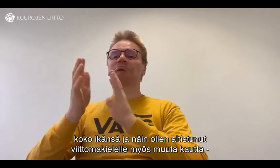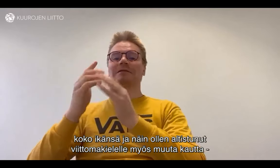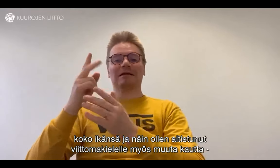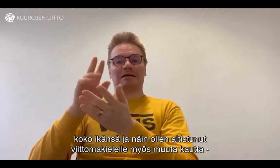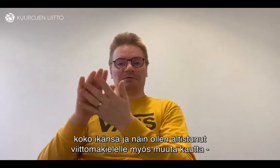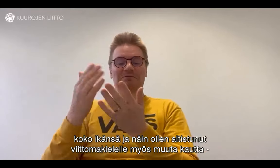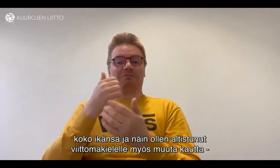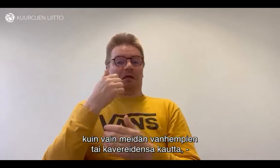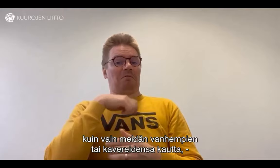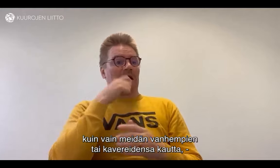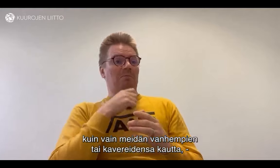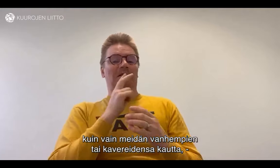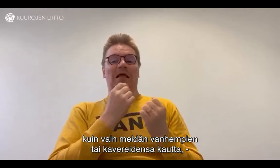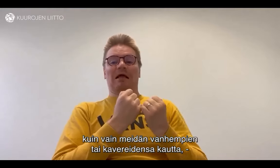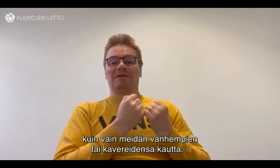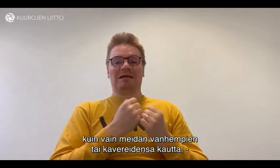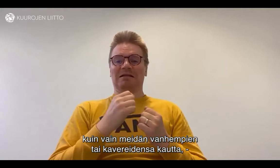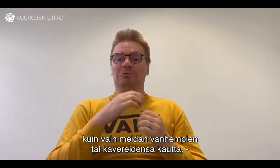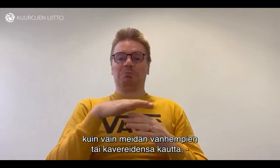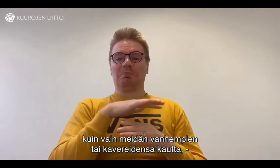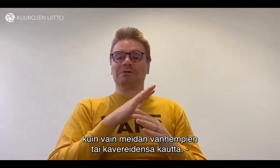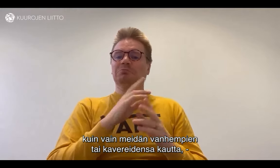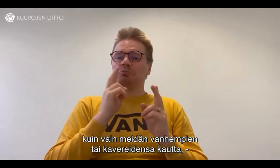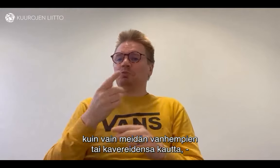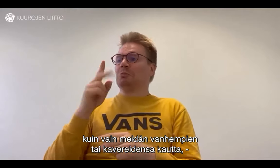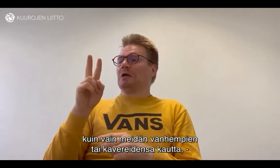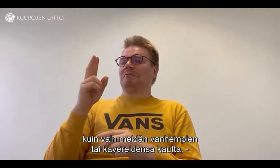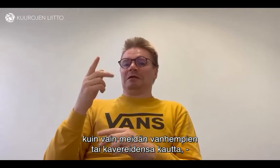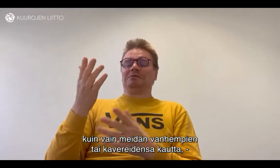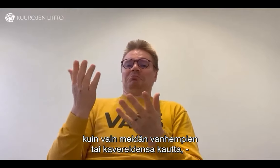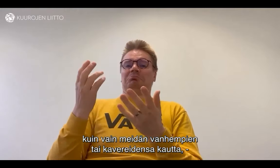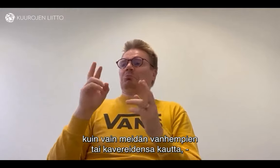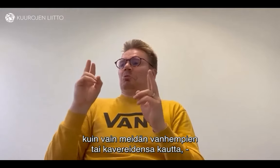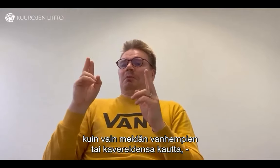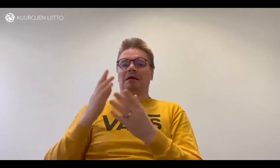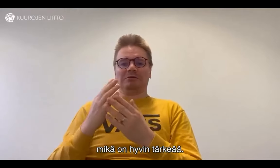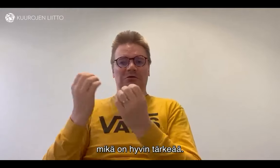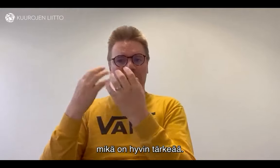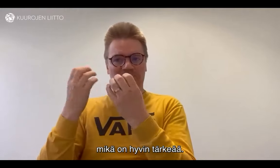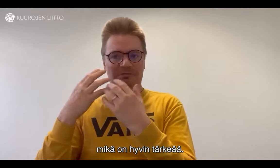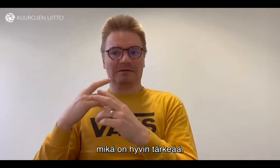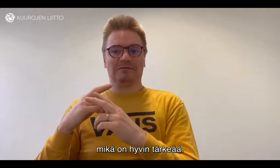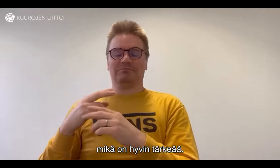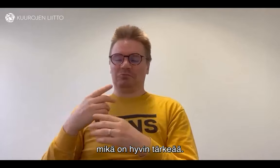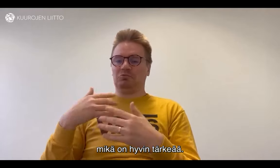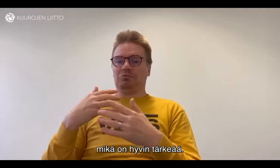koko ikänsä ja näin ollen altistunut viittomakielelle myös muuta kautta kuin vain meidän vanhempien tai kavereidensa